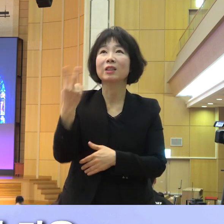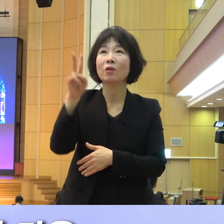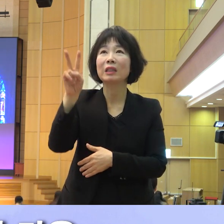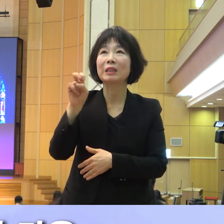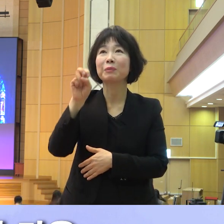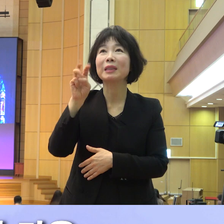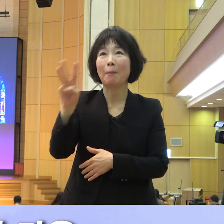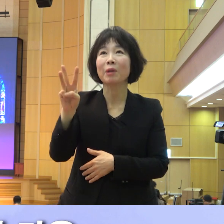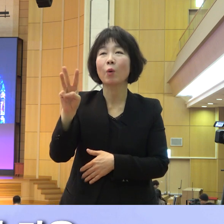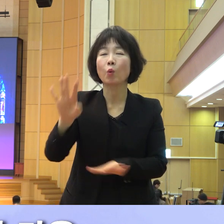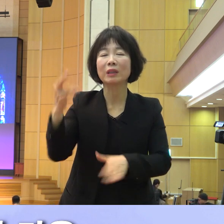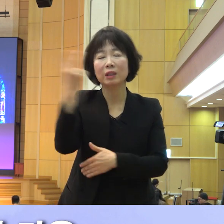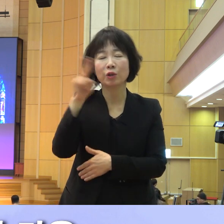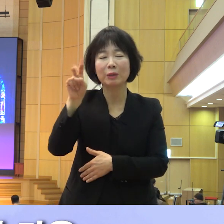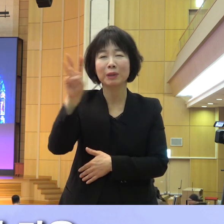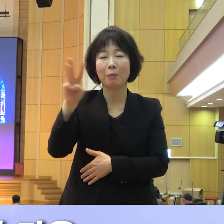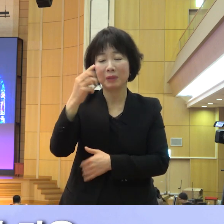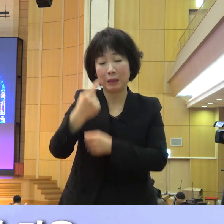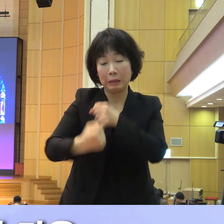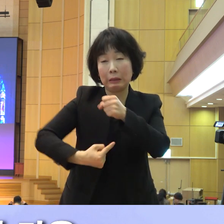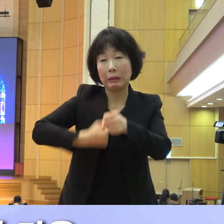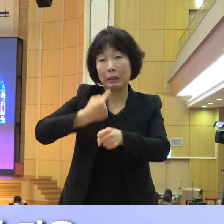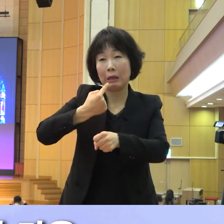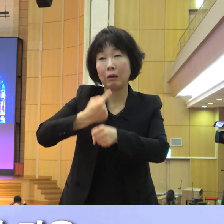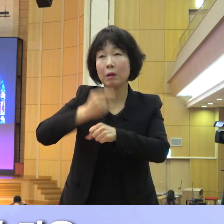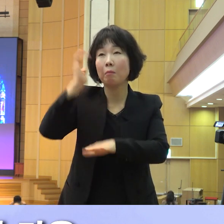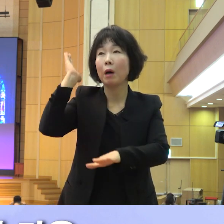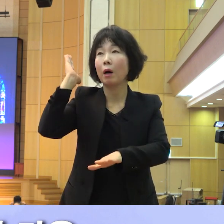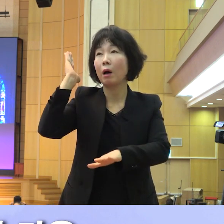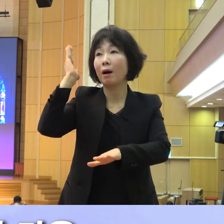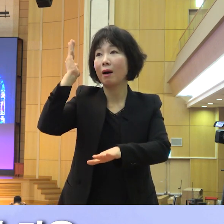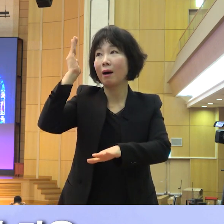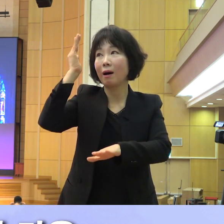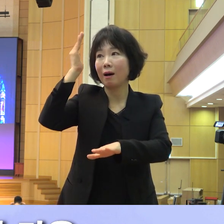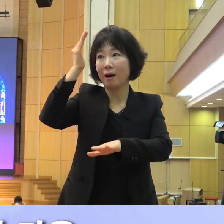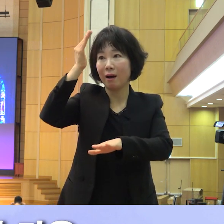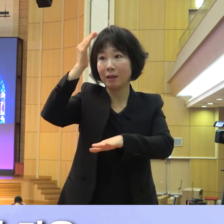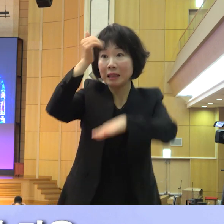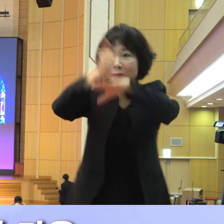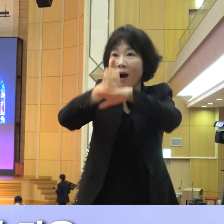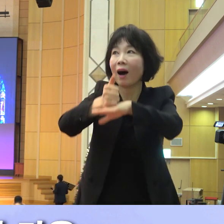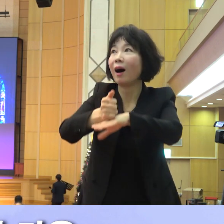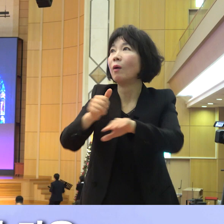23년도 한 해를 마무리하면서 그것도